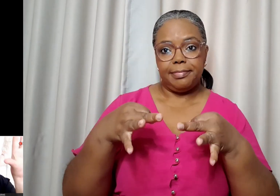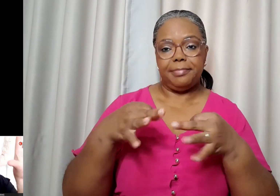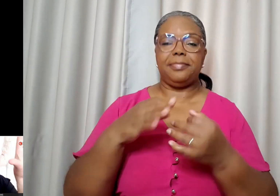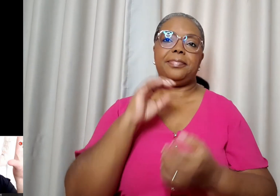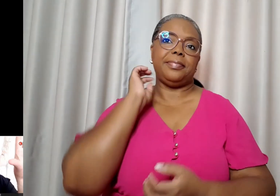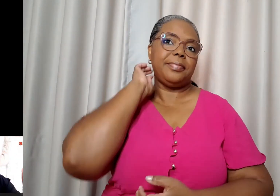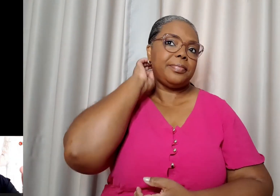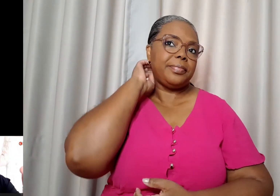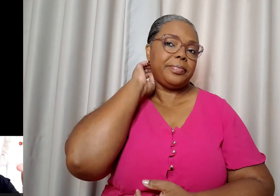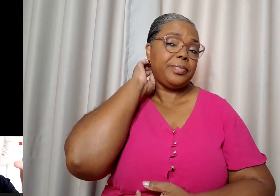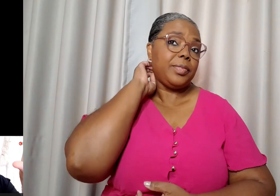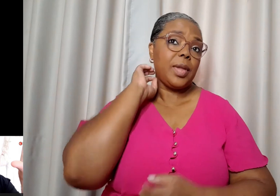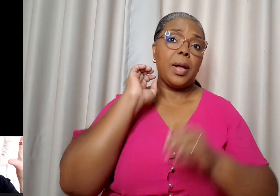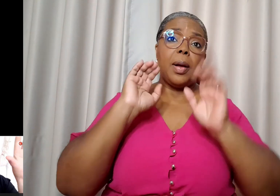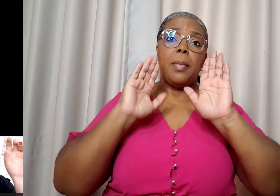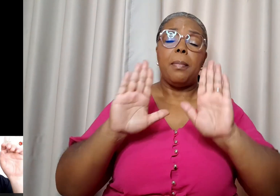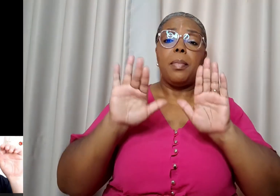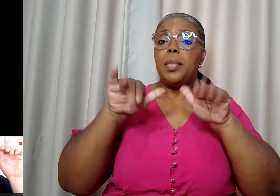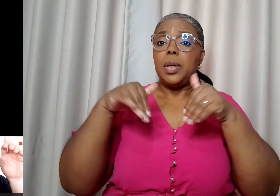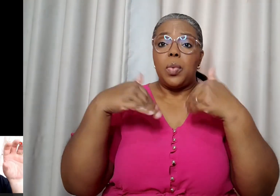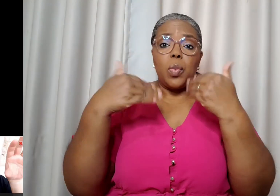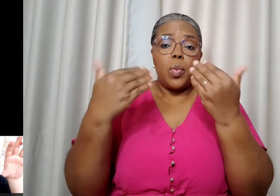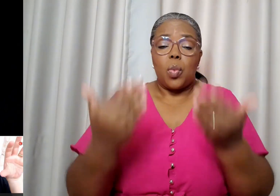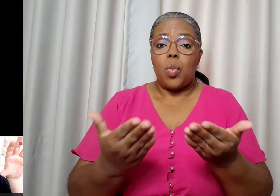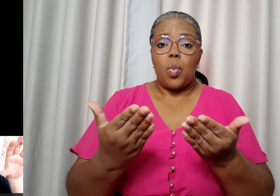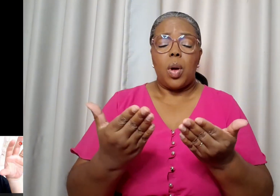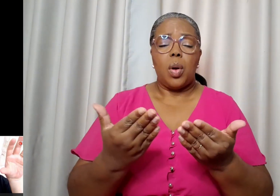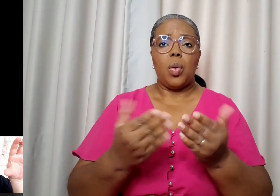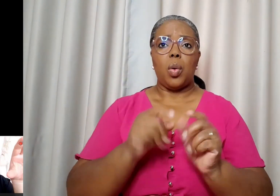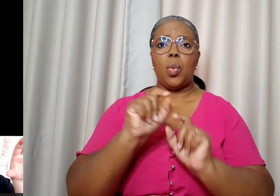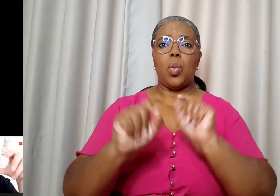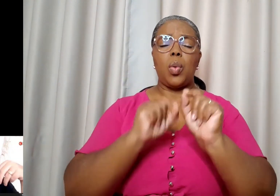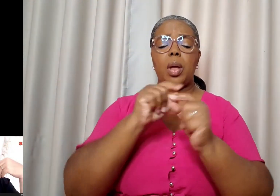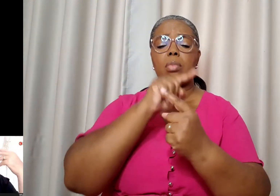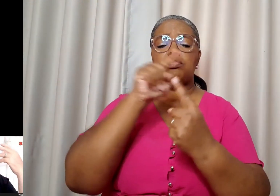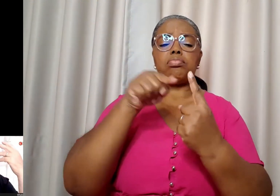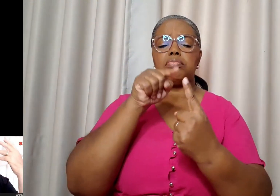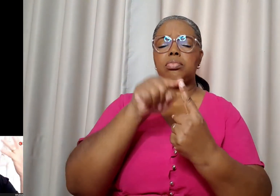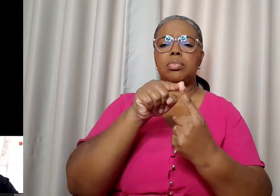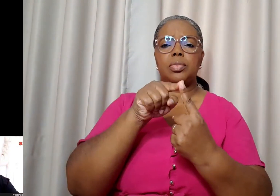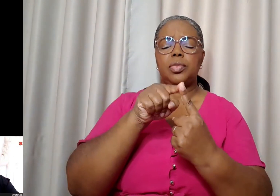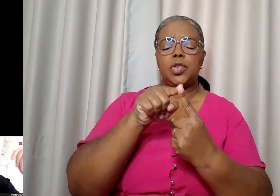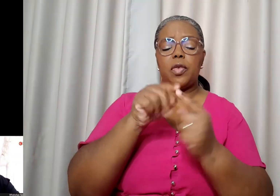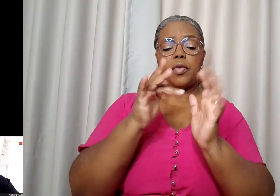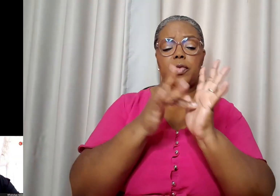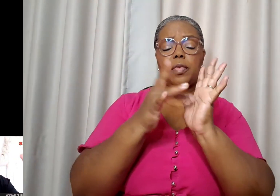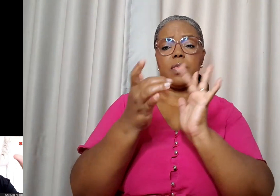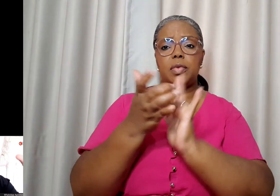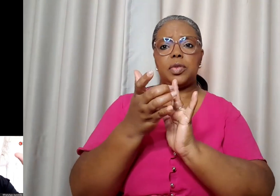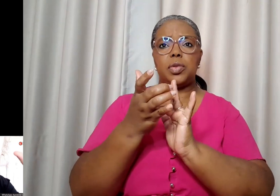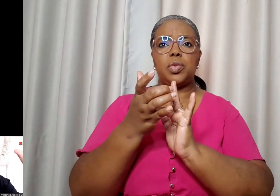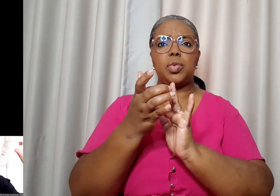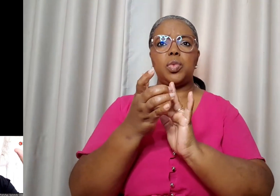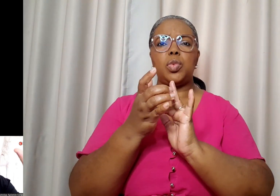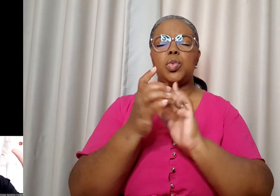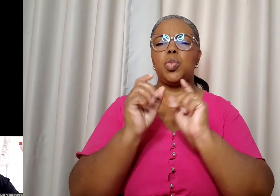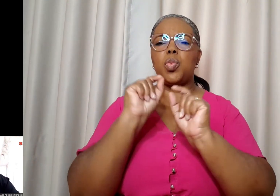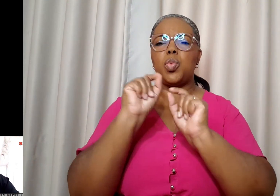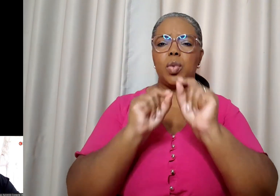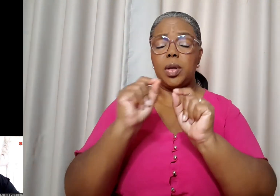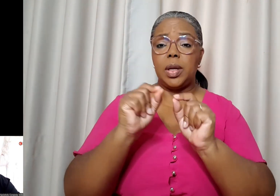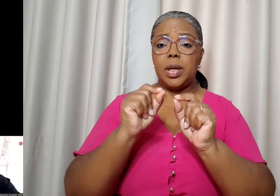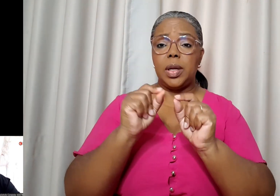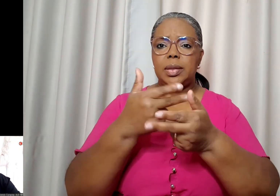Qual era, então, o ponto de vista de Jesus a respeito do mercado e do negócio? Não